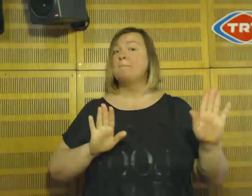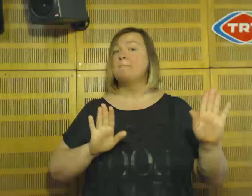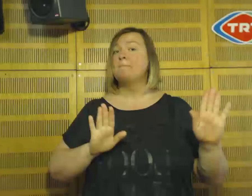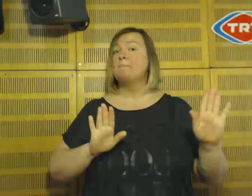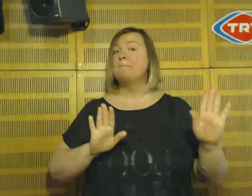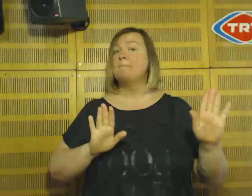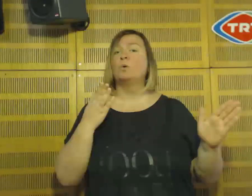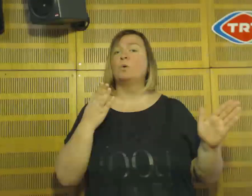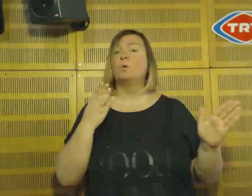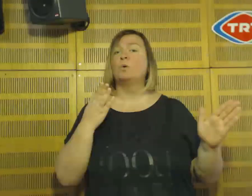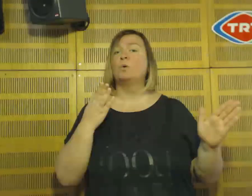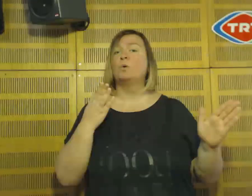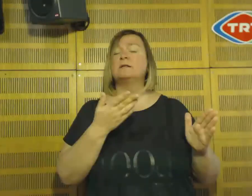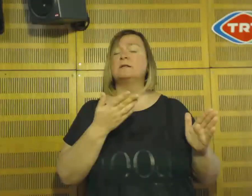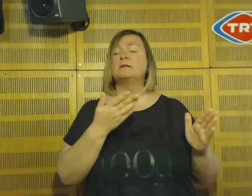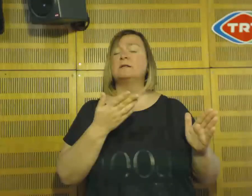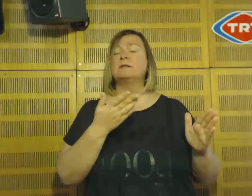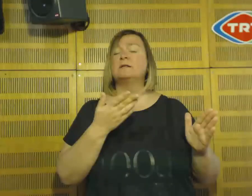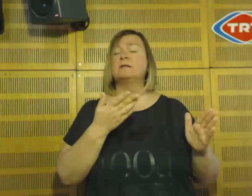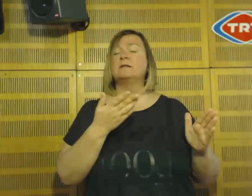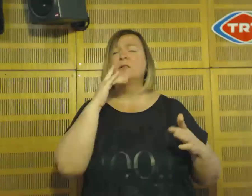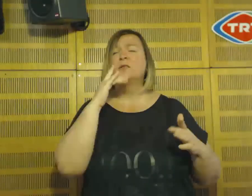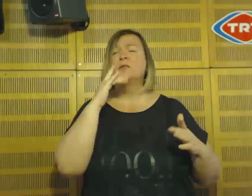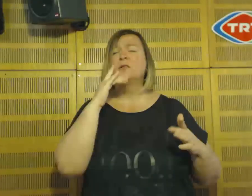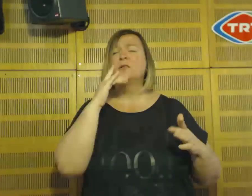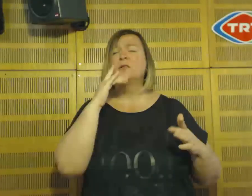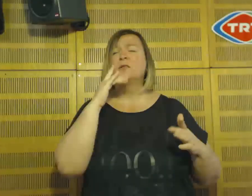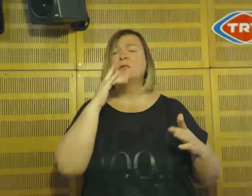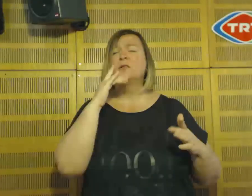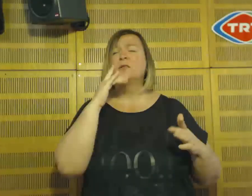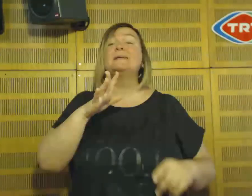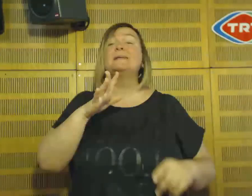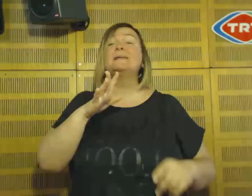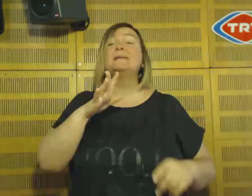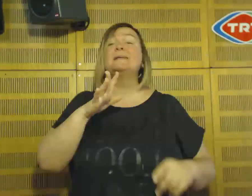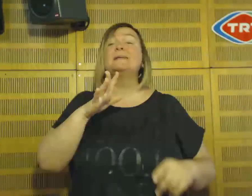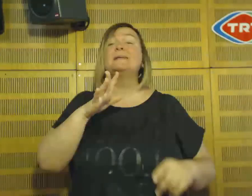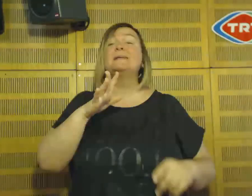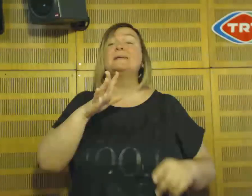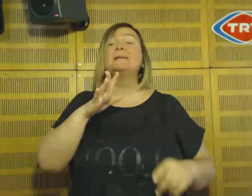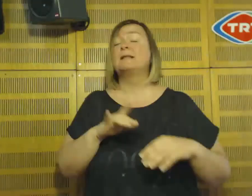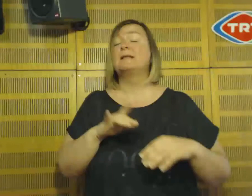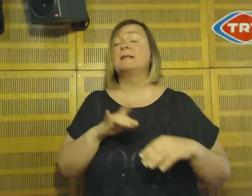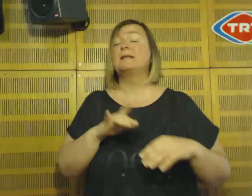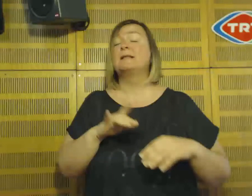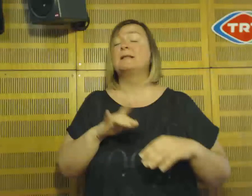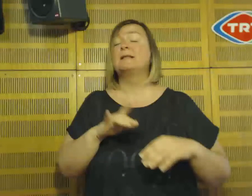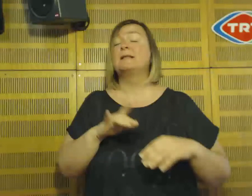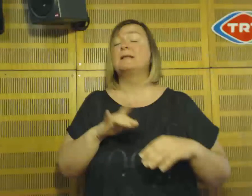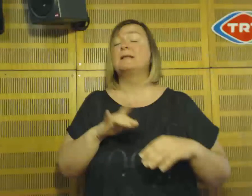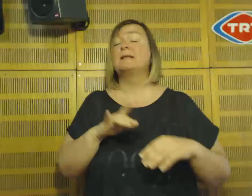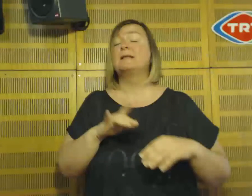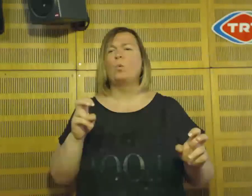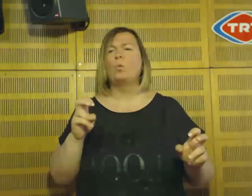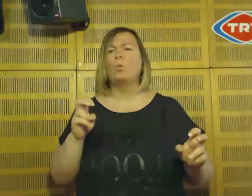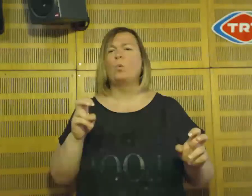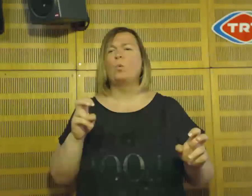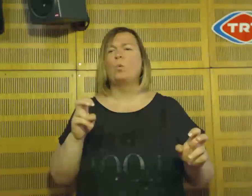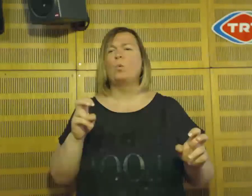alana ulaştı? Yapılmak istemesi acaba dersiniz?